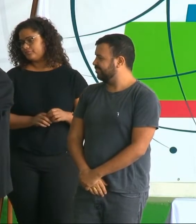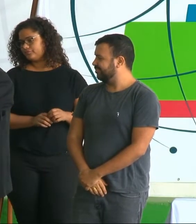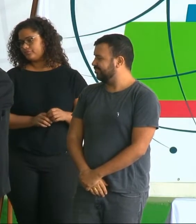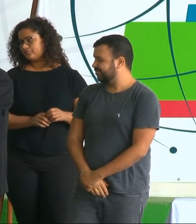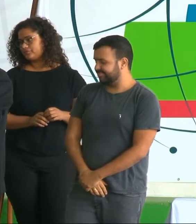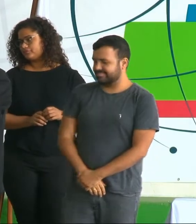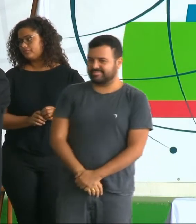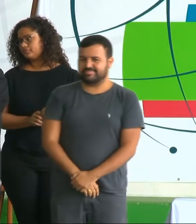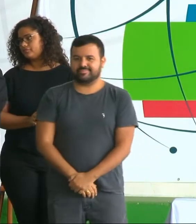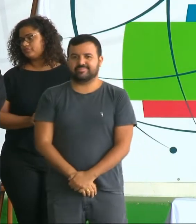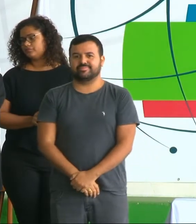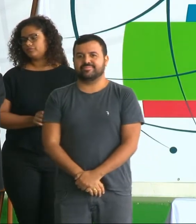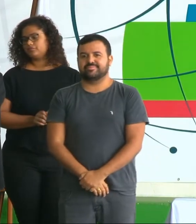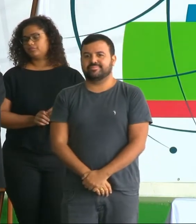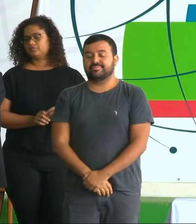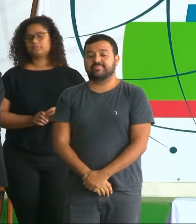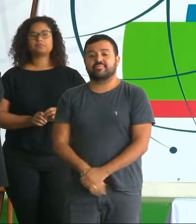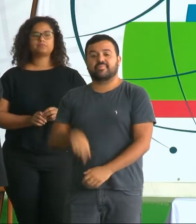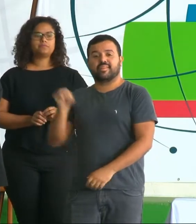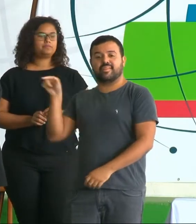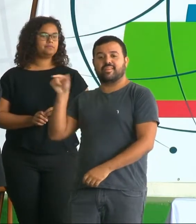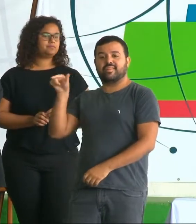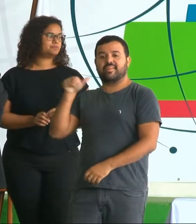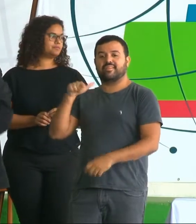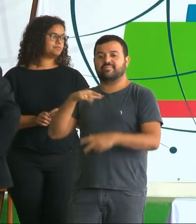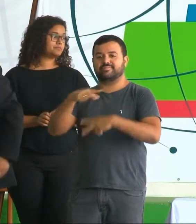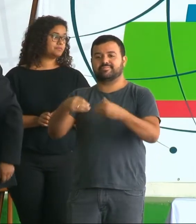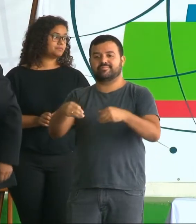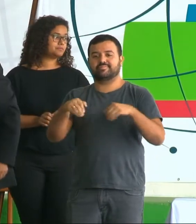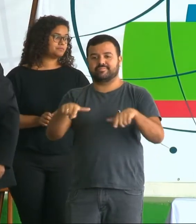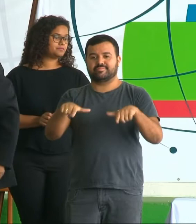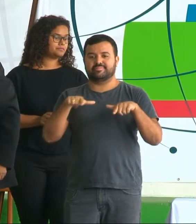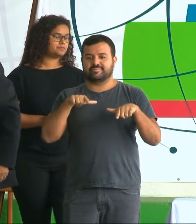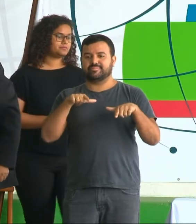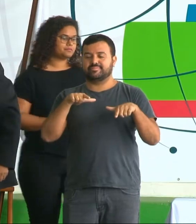um representante aqui. E aí ela está recebendo aqui como...